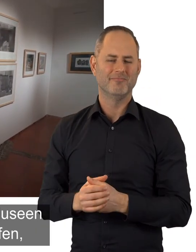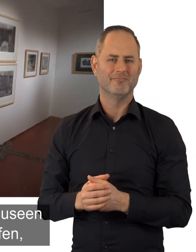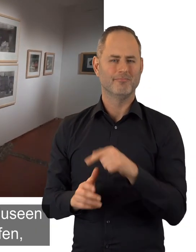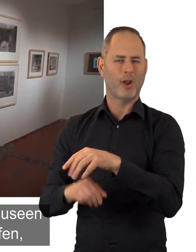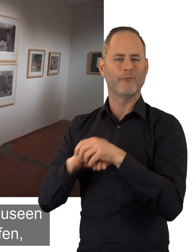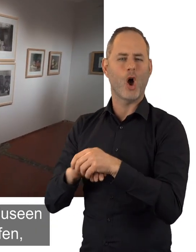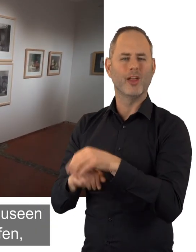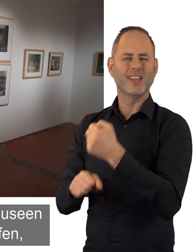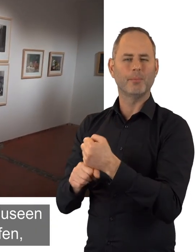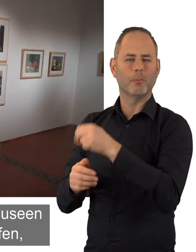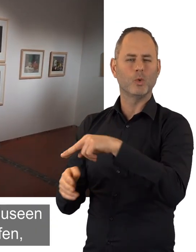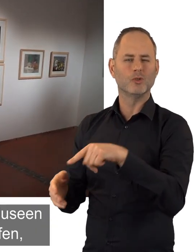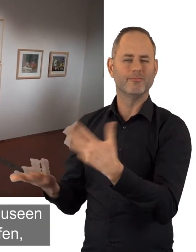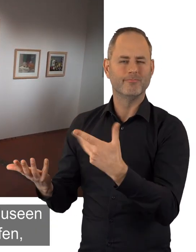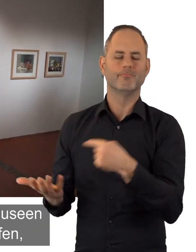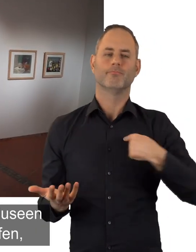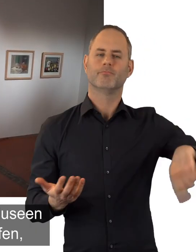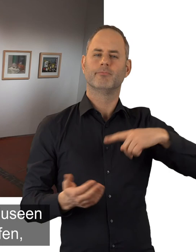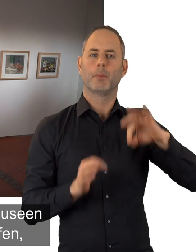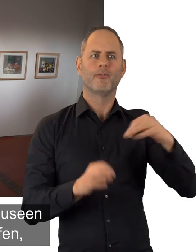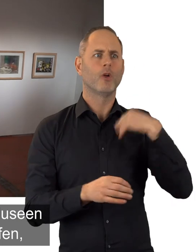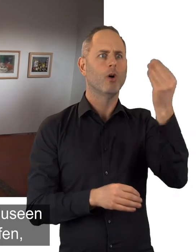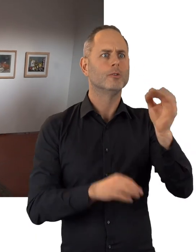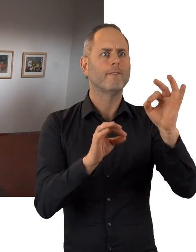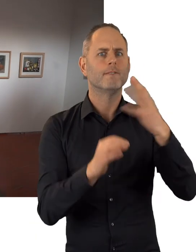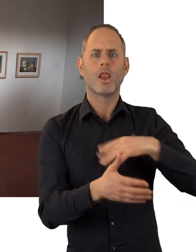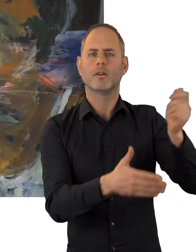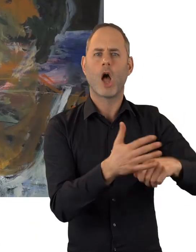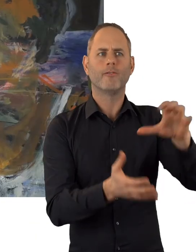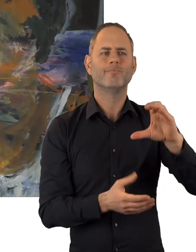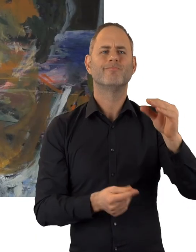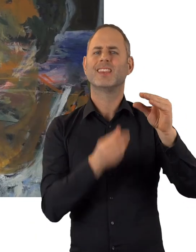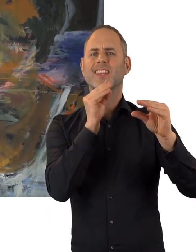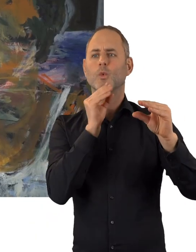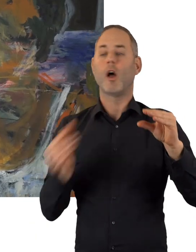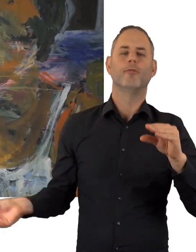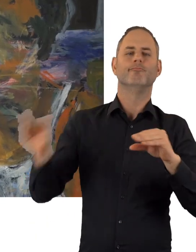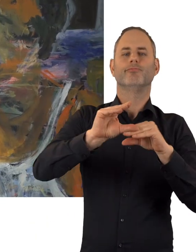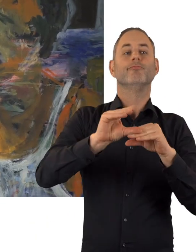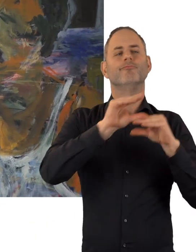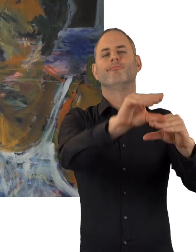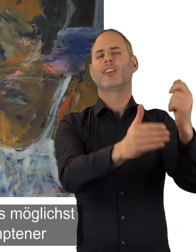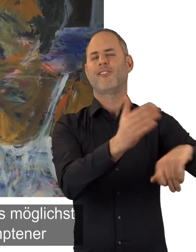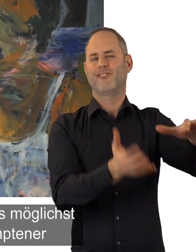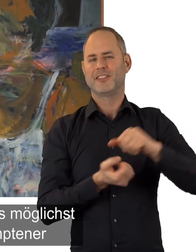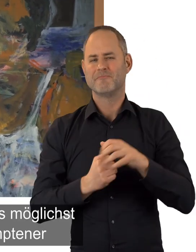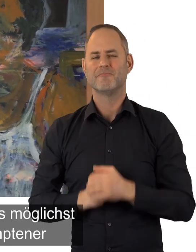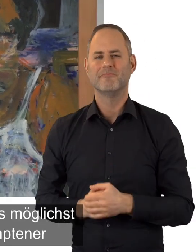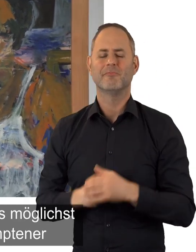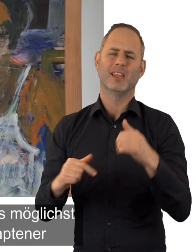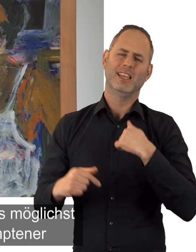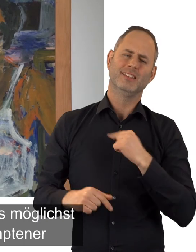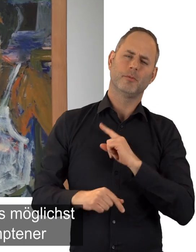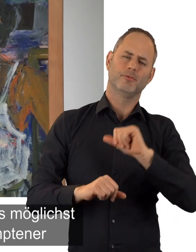Freunde der Kemptener Museen unterstützen uns bei Ankäufen, wenn unser Haushalt es nicht zulässt. Und ich wünsche mir